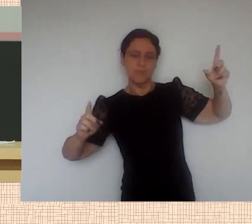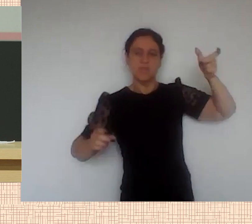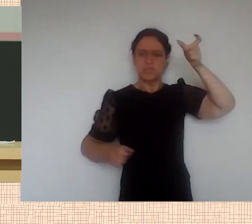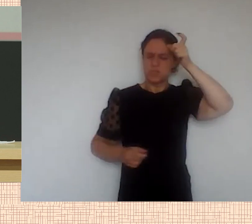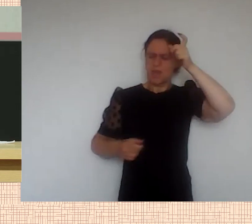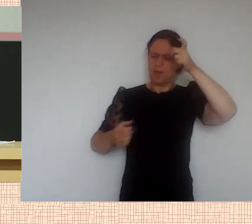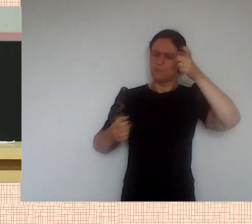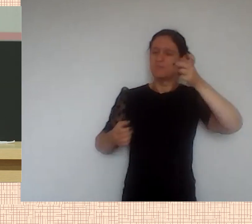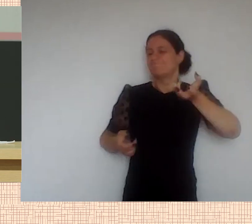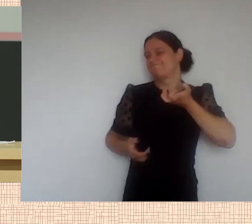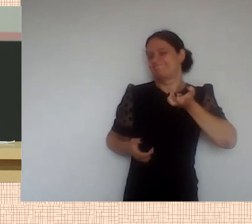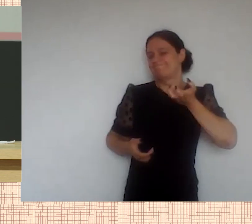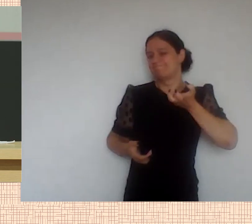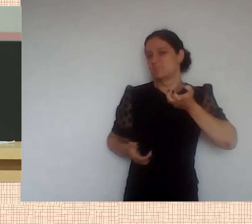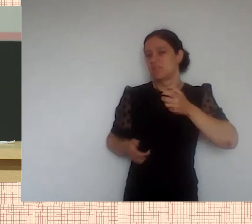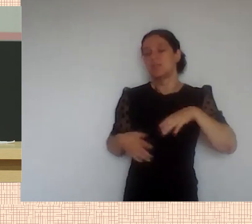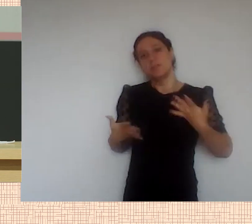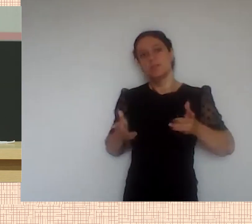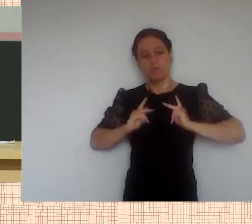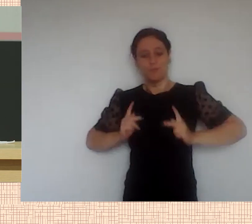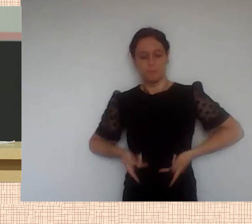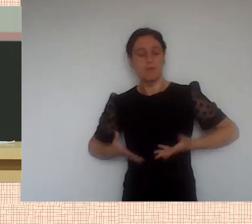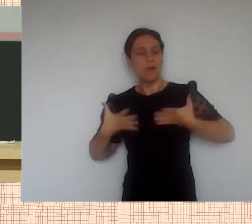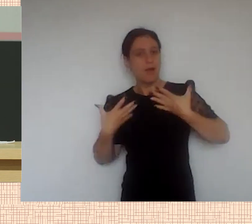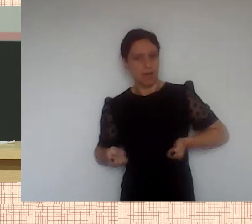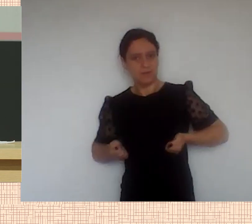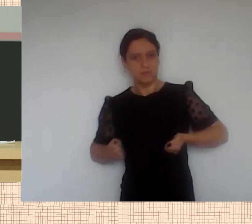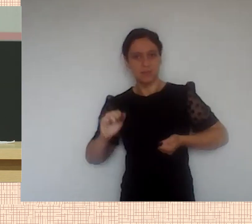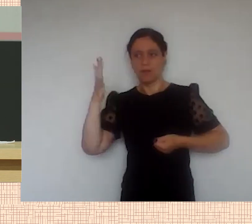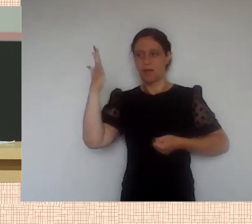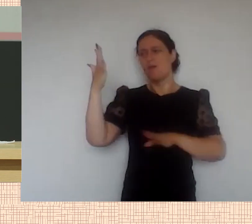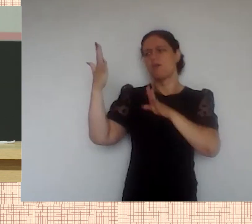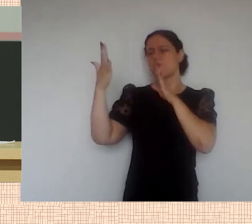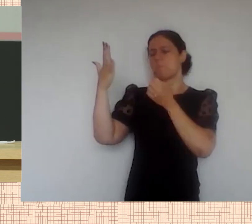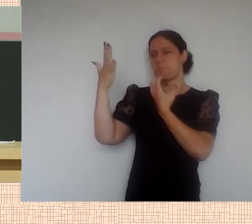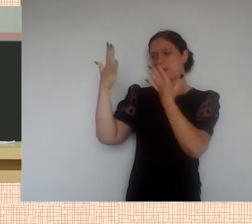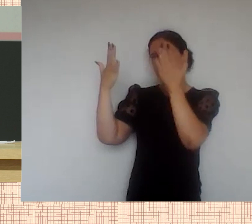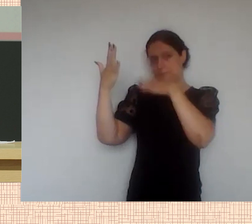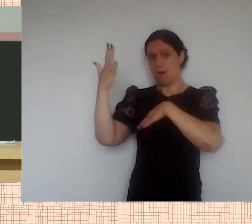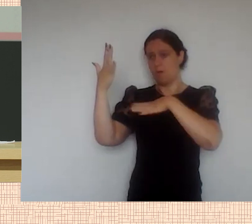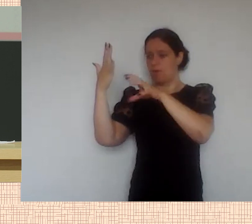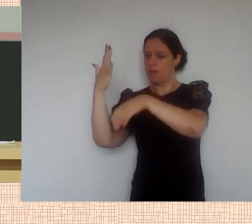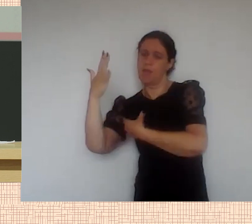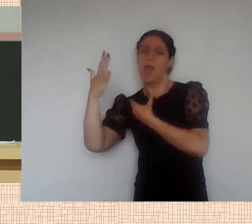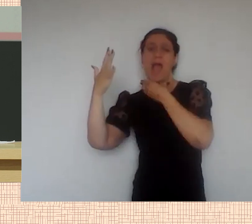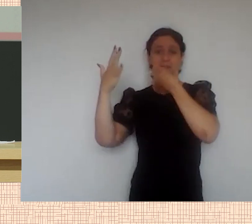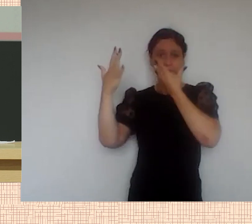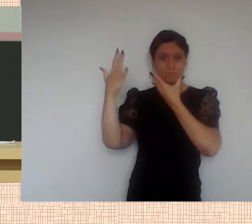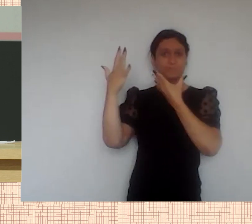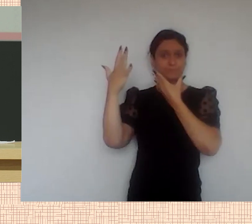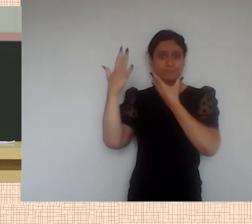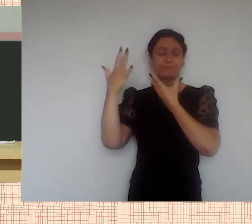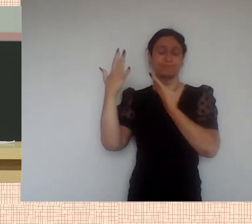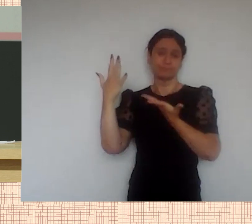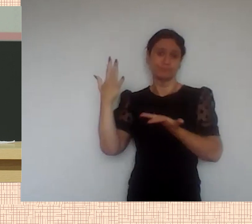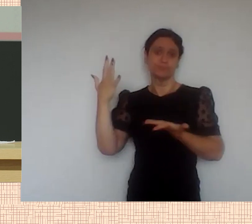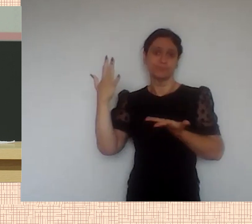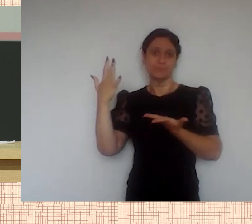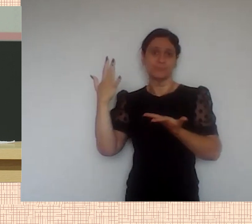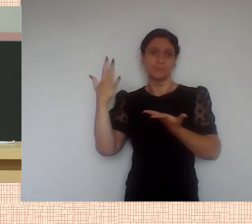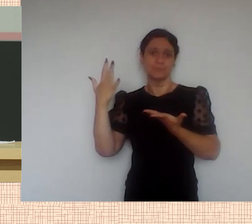da árvore do conhecimento do bem e do mal, não é isso? Pela transgressão à palavra de